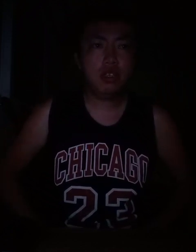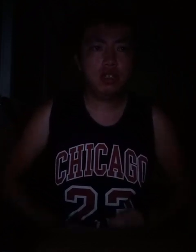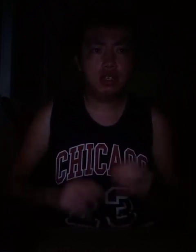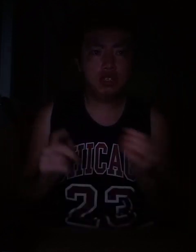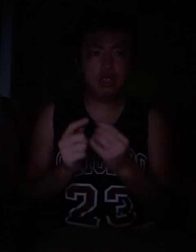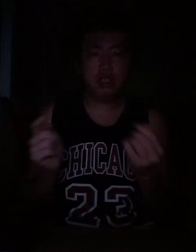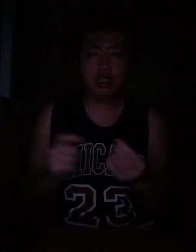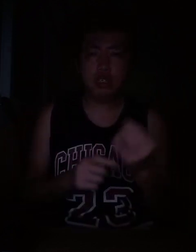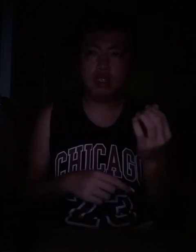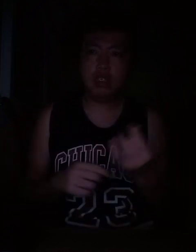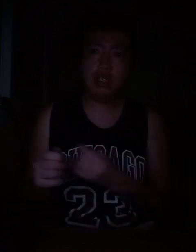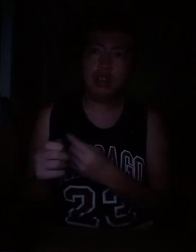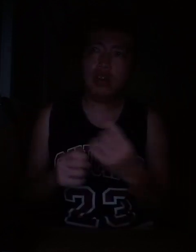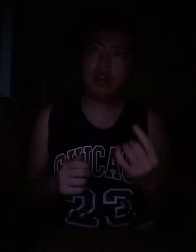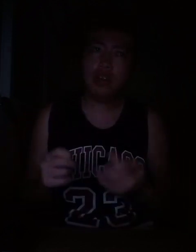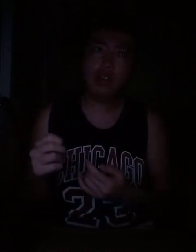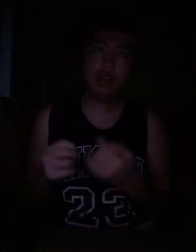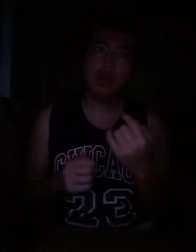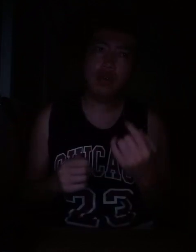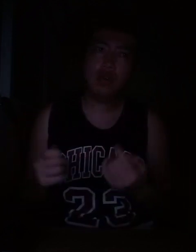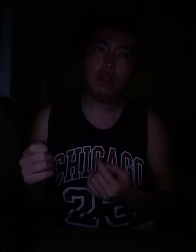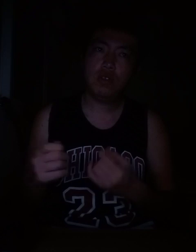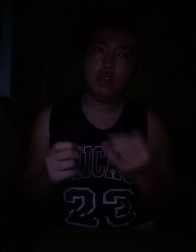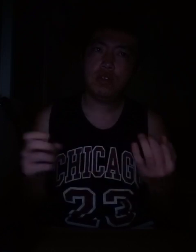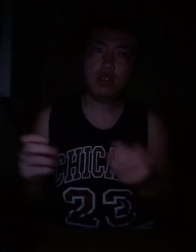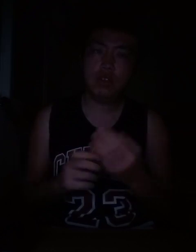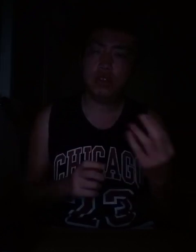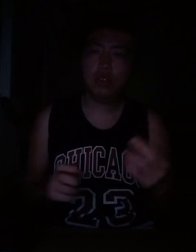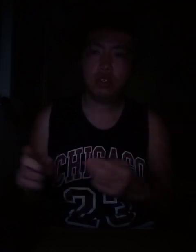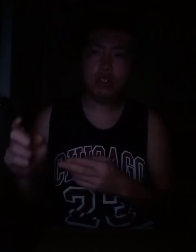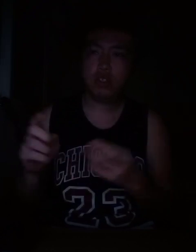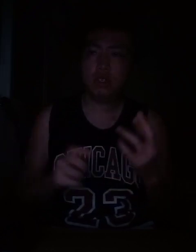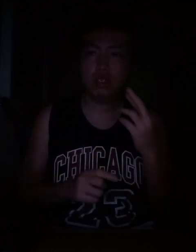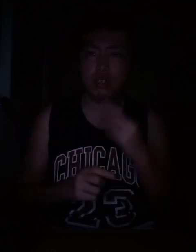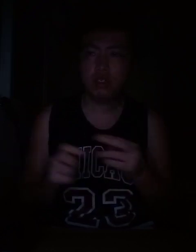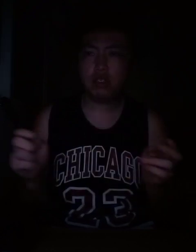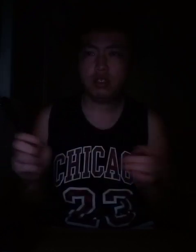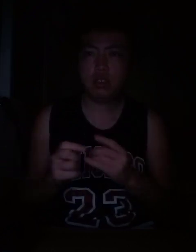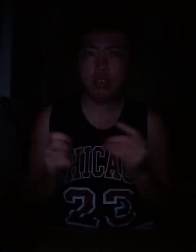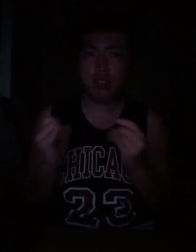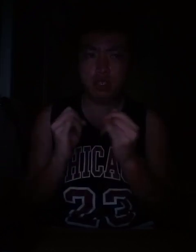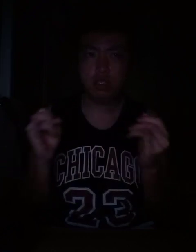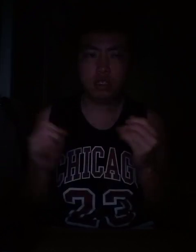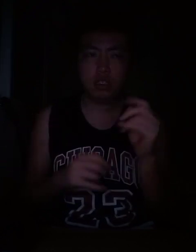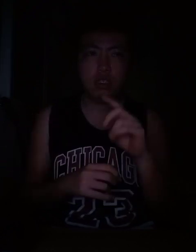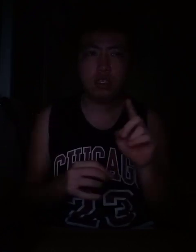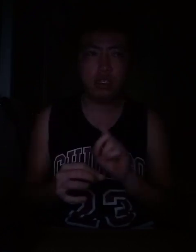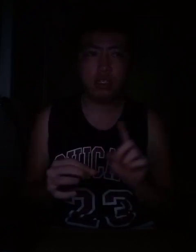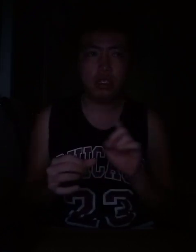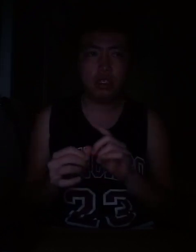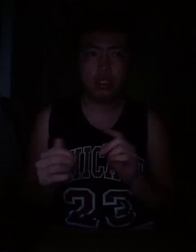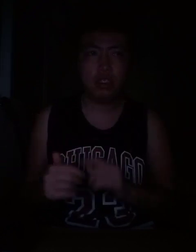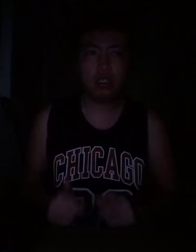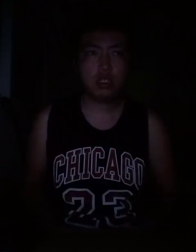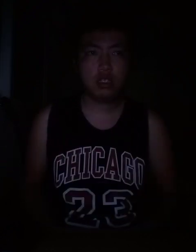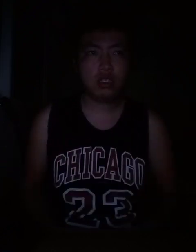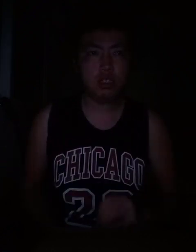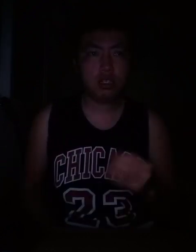LH 출신 고위직들이 관련 업체에 재취업하는 경우 직무 관련성이 있는지 심사를 받아야 하는데